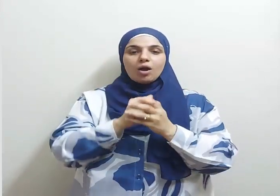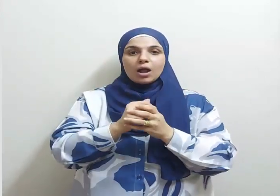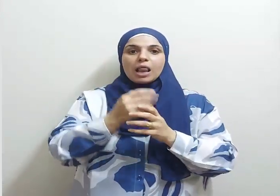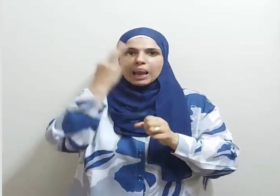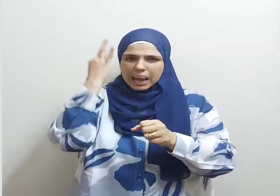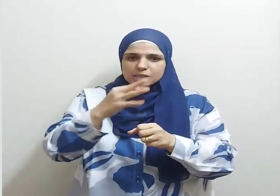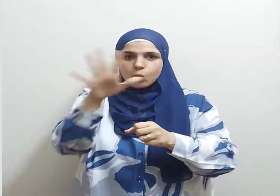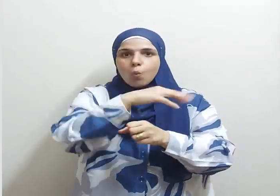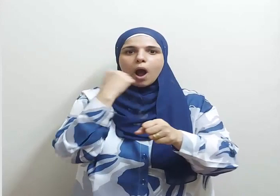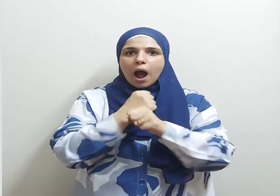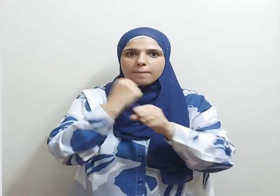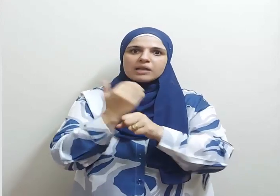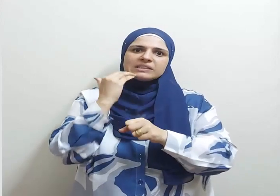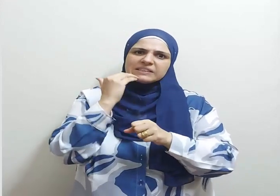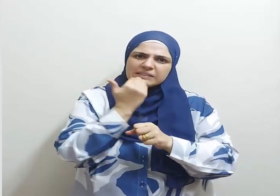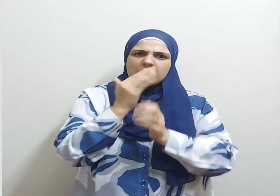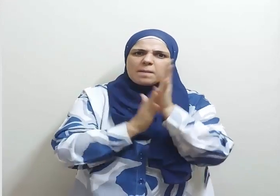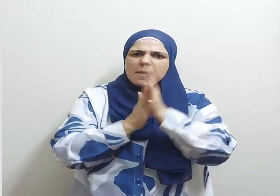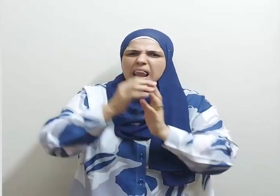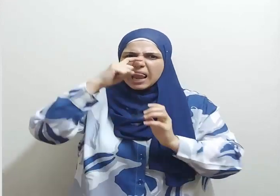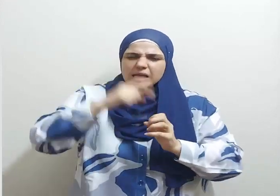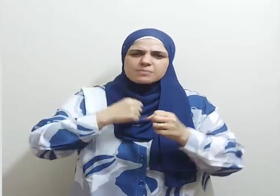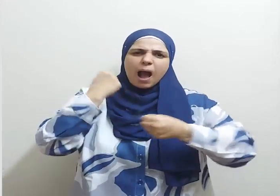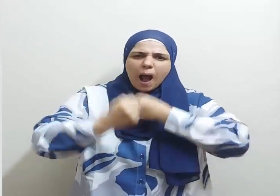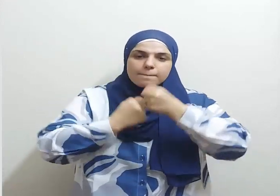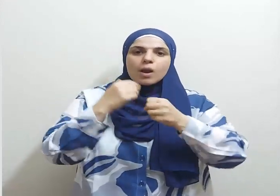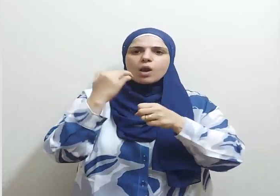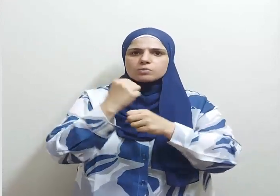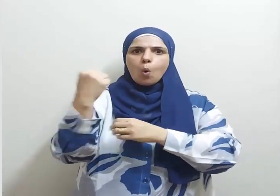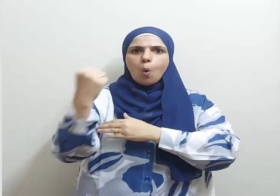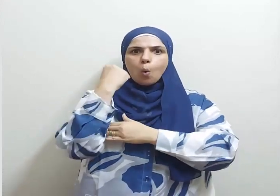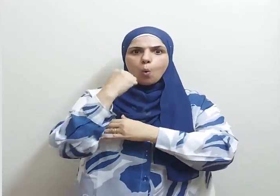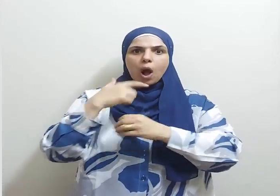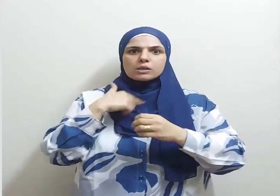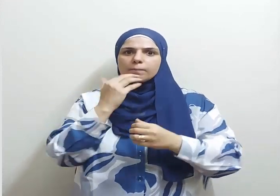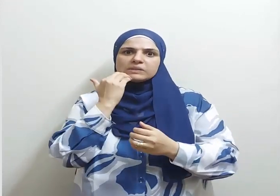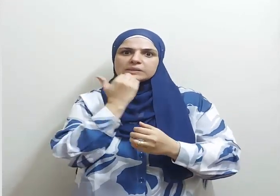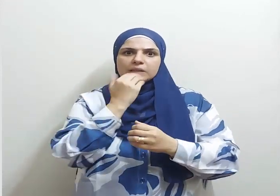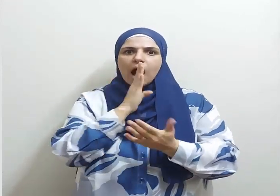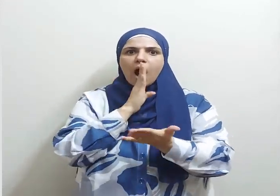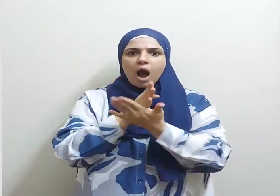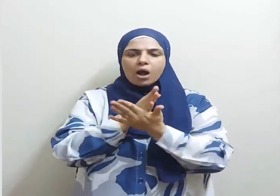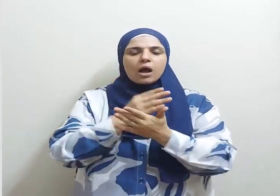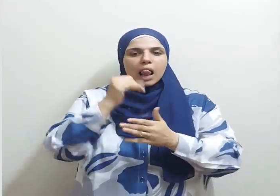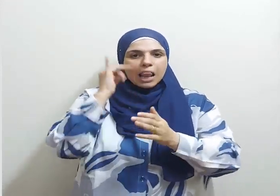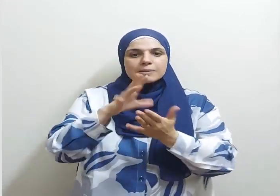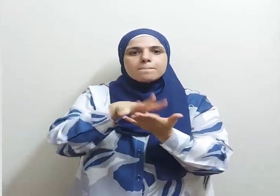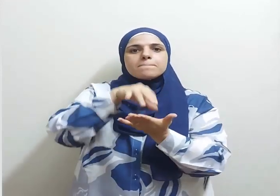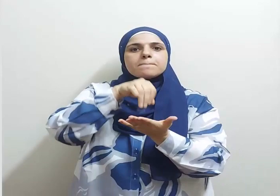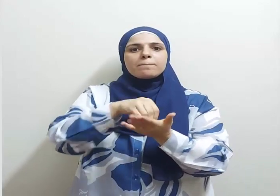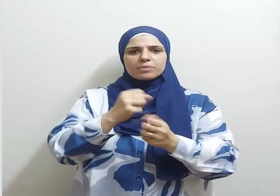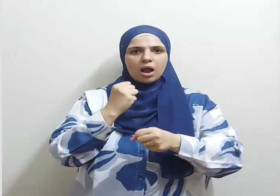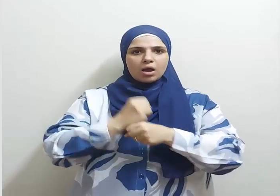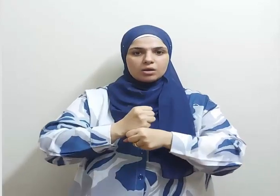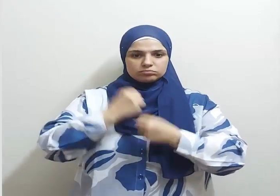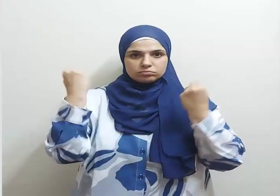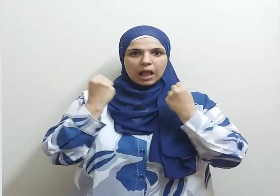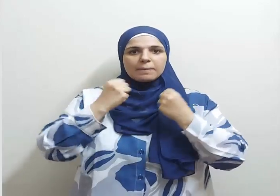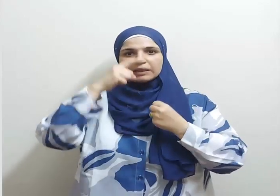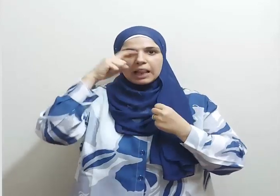نعمل على ذلك وان ناخذ باسباب القوه والثبات على الحق والمبدا حيث يقول الحق